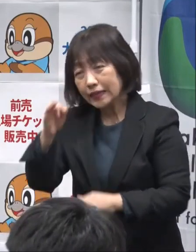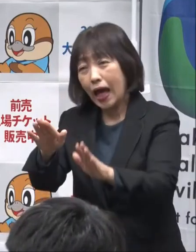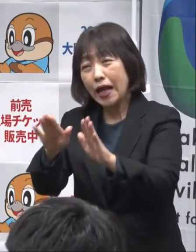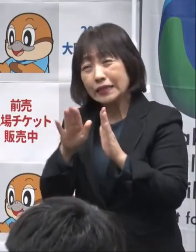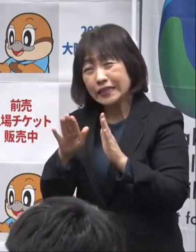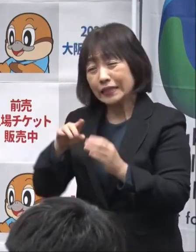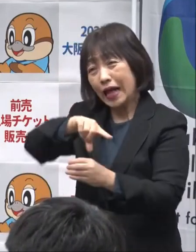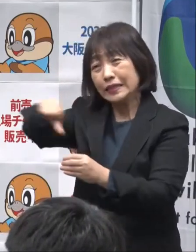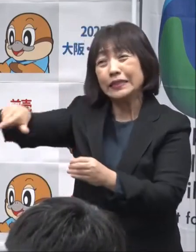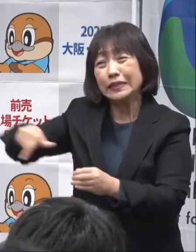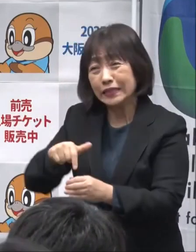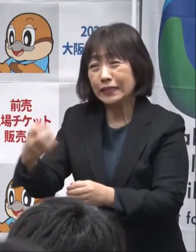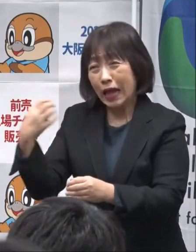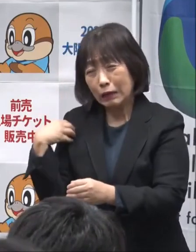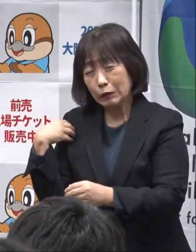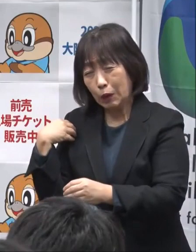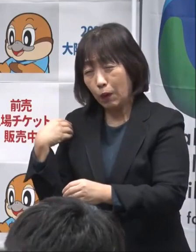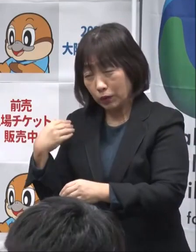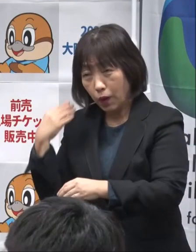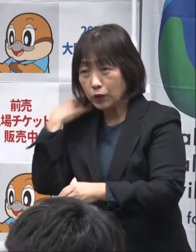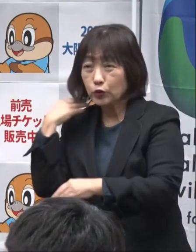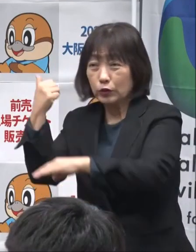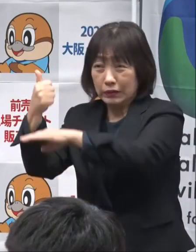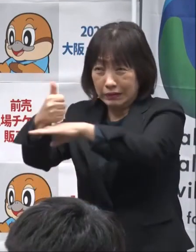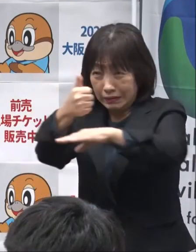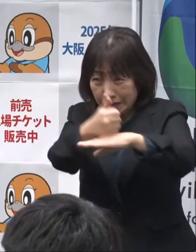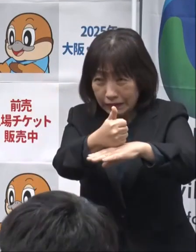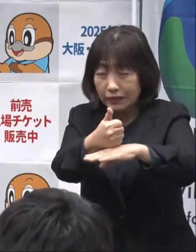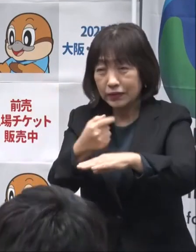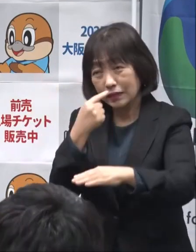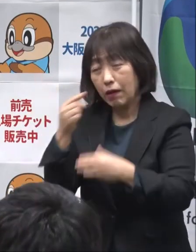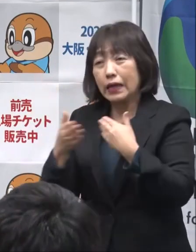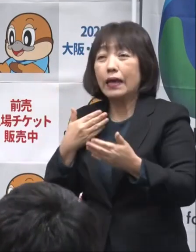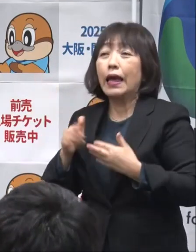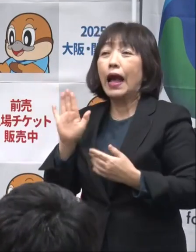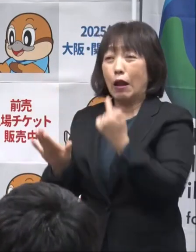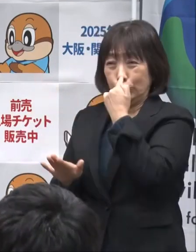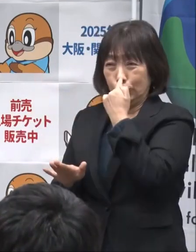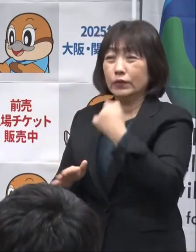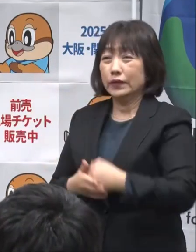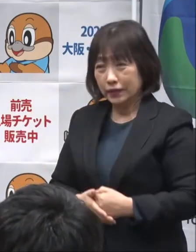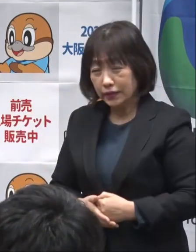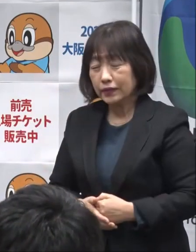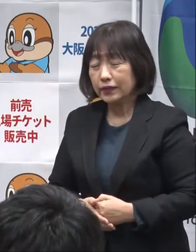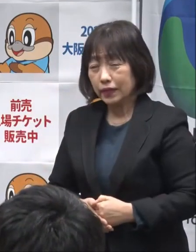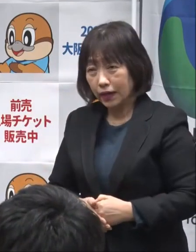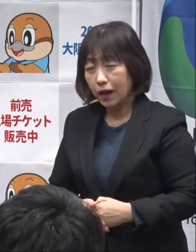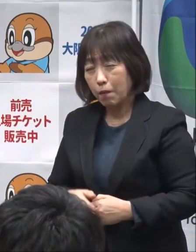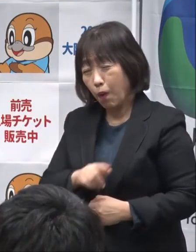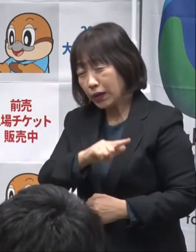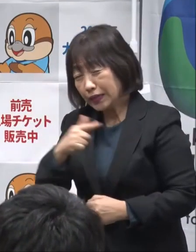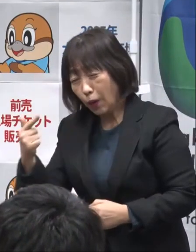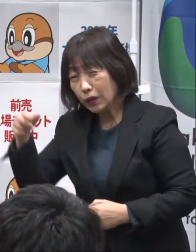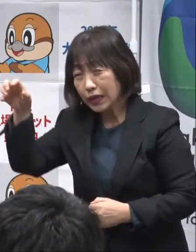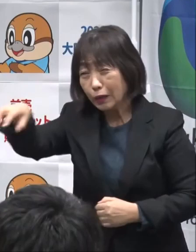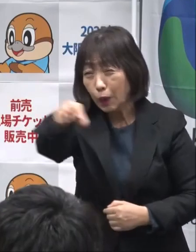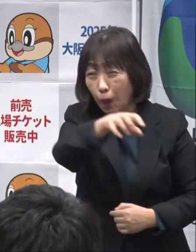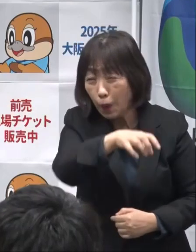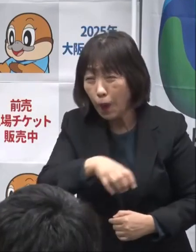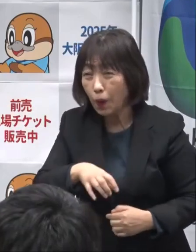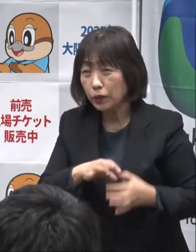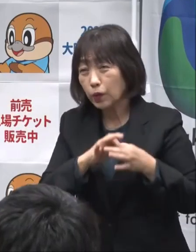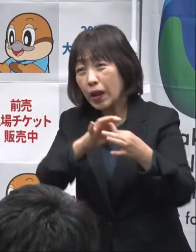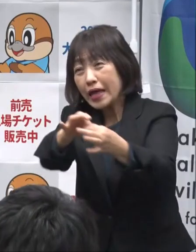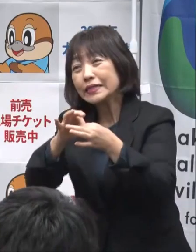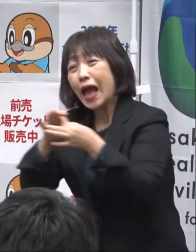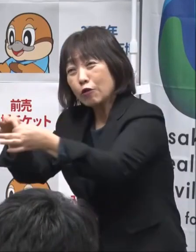のは、これは僕も首長経験者ですから、首長経験していますので、おそらくこういろんなところとのやり取り、い